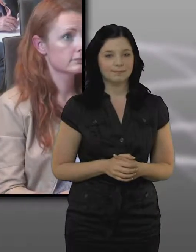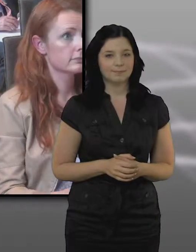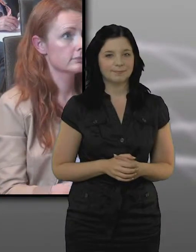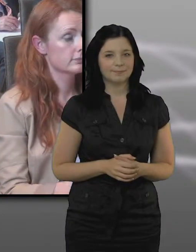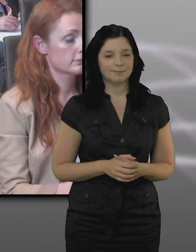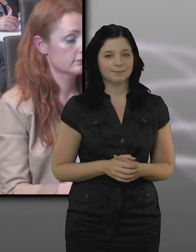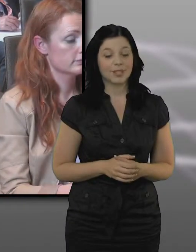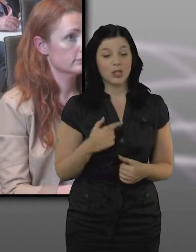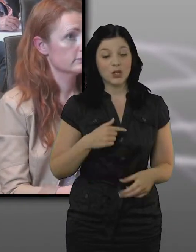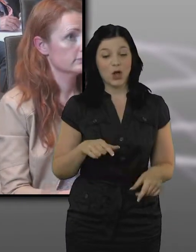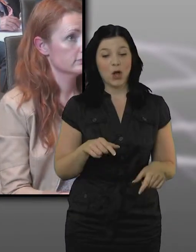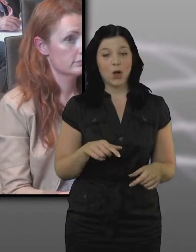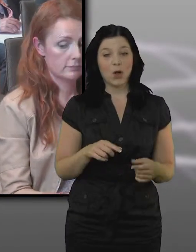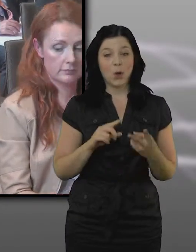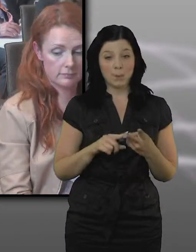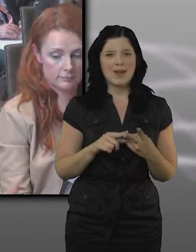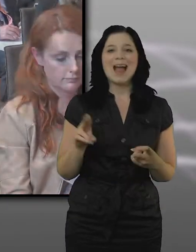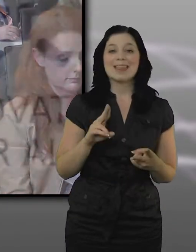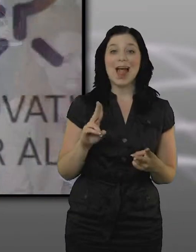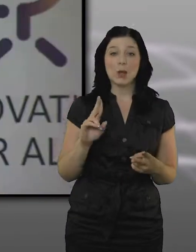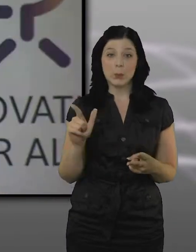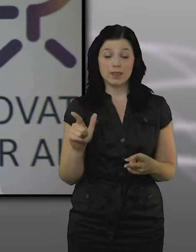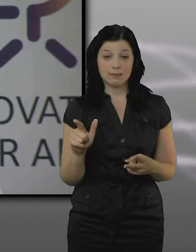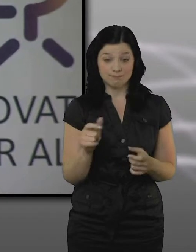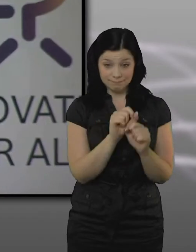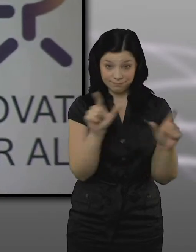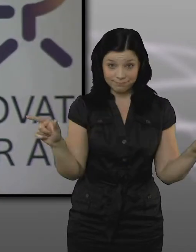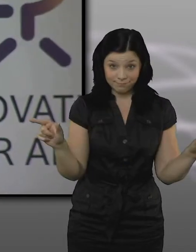Ja, jag kan upprepa. När kommer den ut?